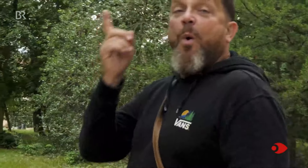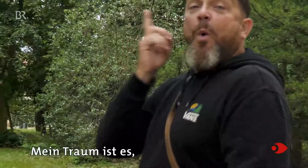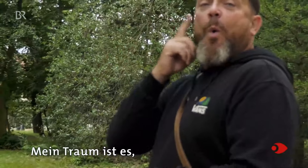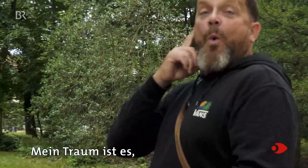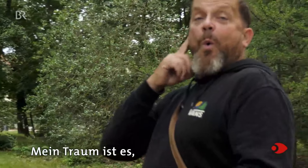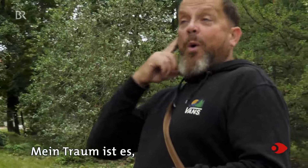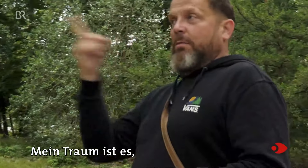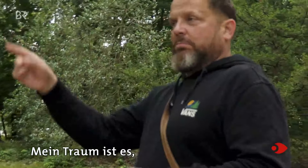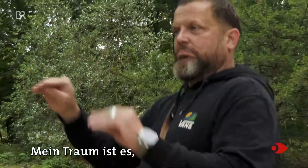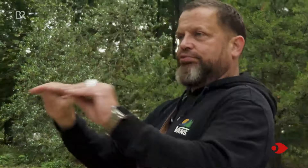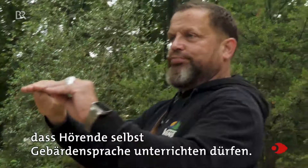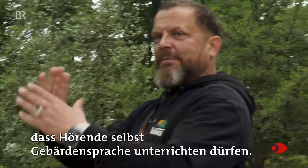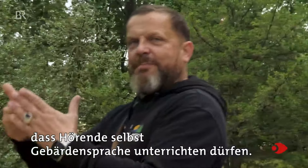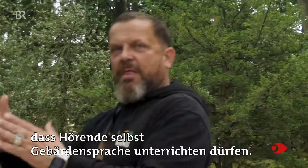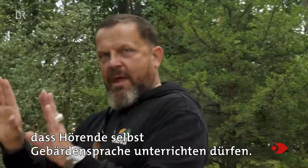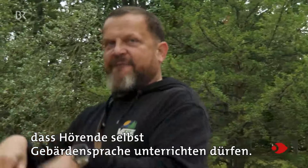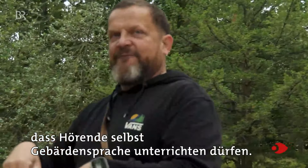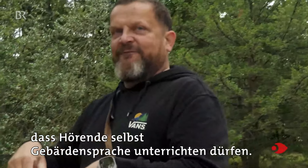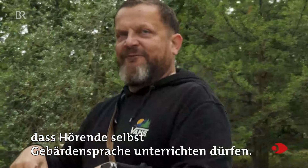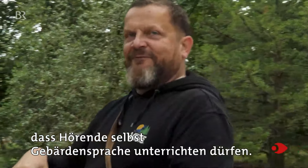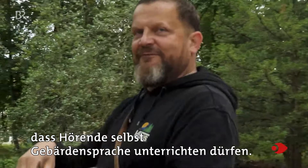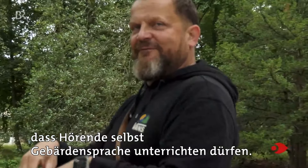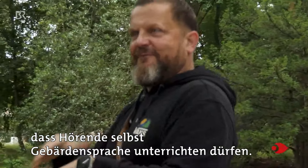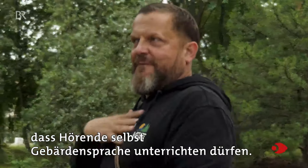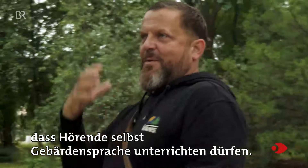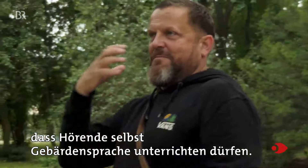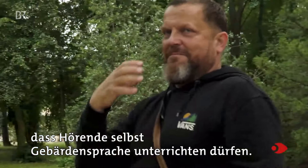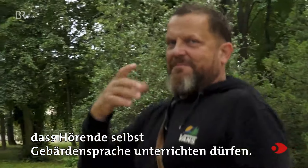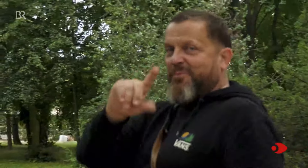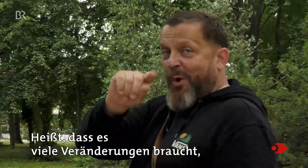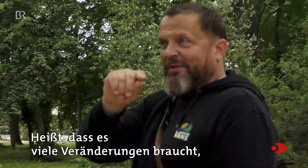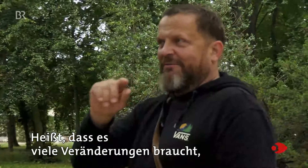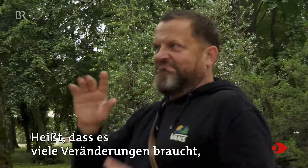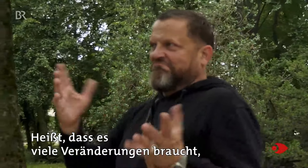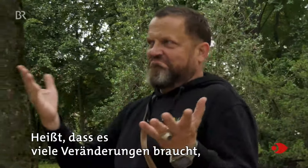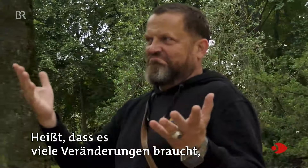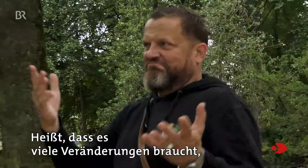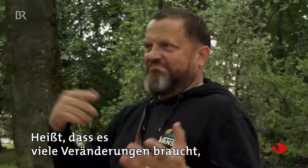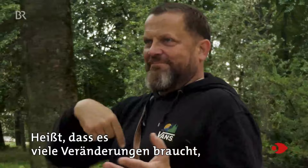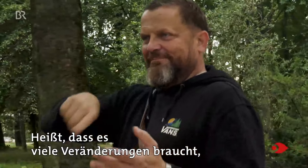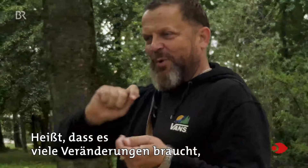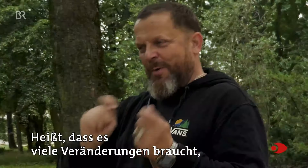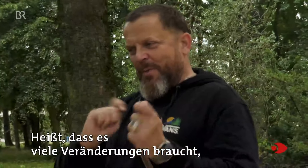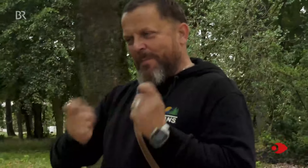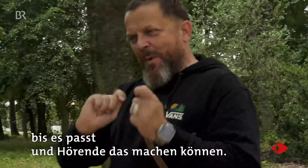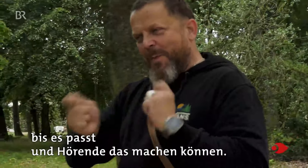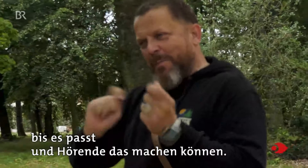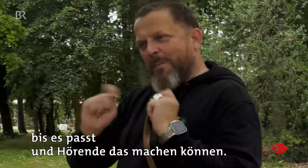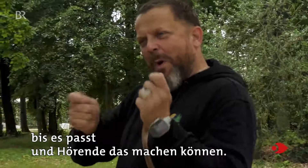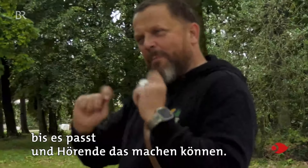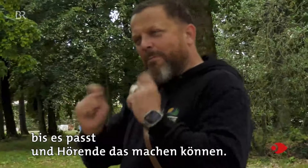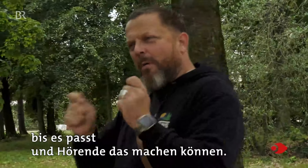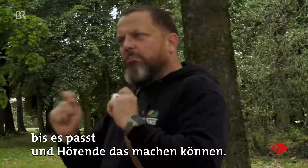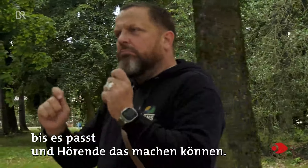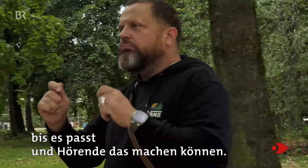Mein Traum ist es, dass Hörende selbst Gebärdensprache unterrichten dürfen. Heißt, dass es viele Veränderungen braucht, bis es passt und Hörende das machen